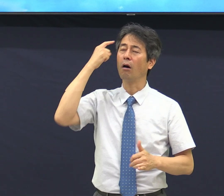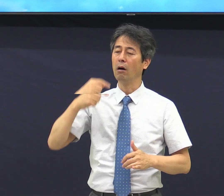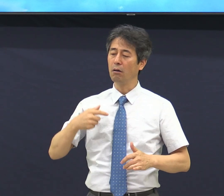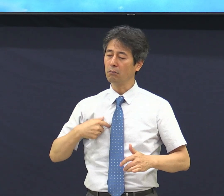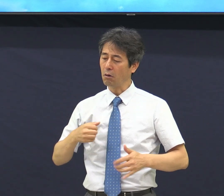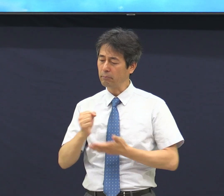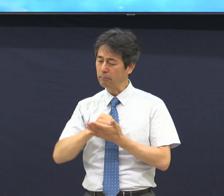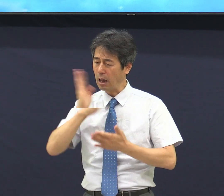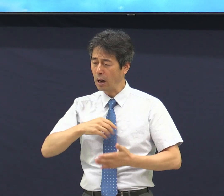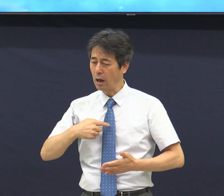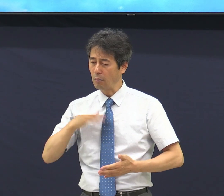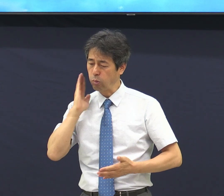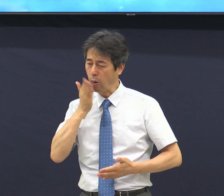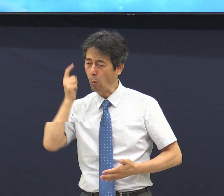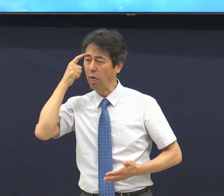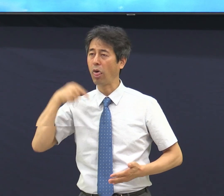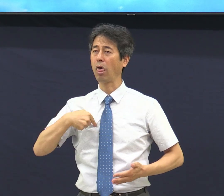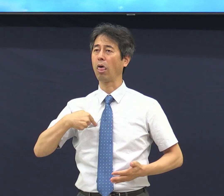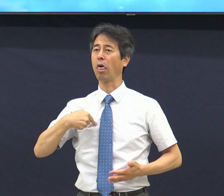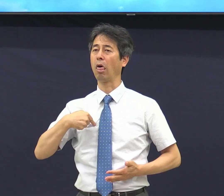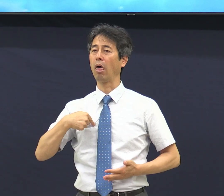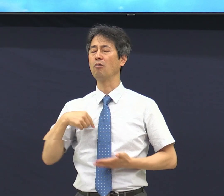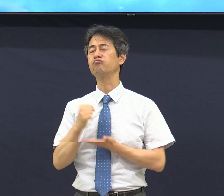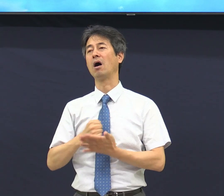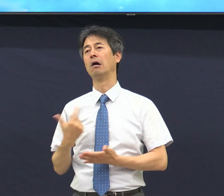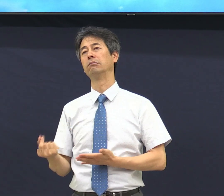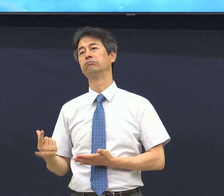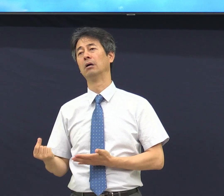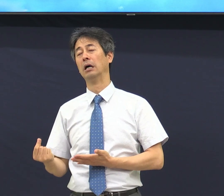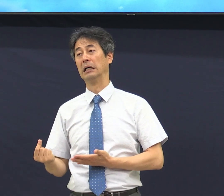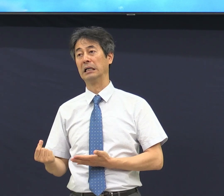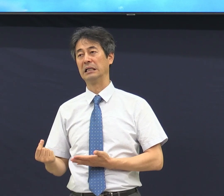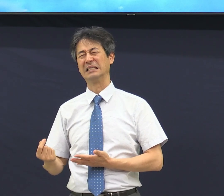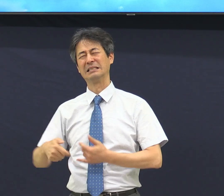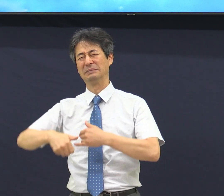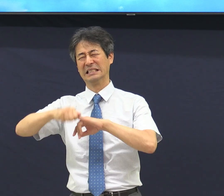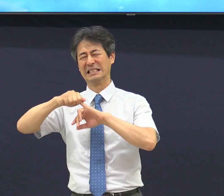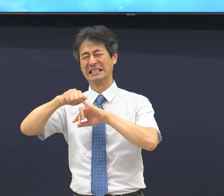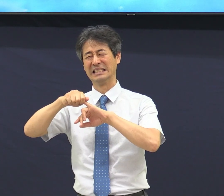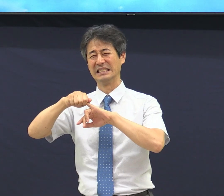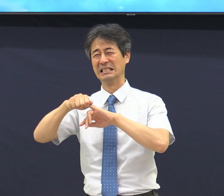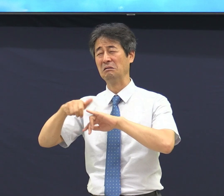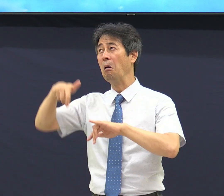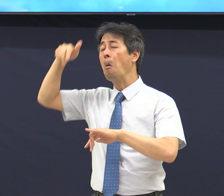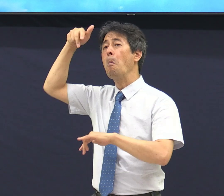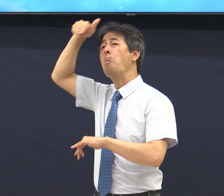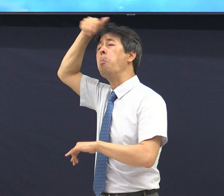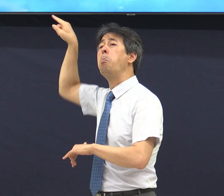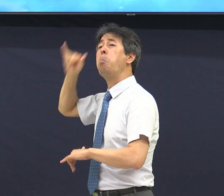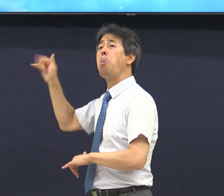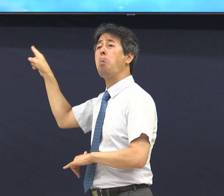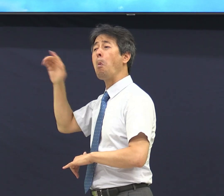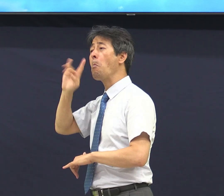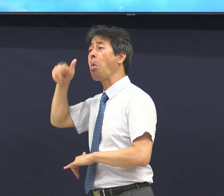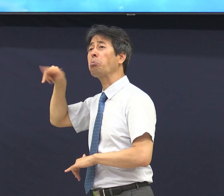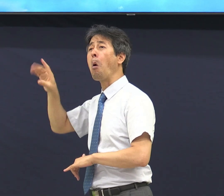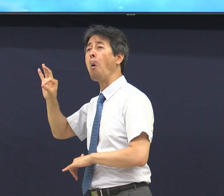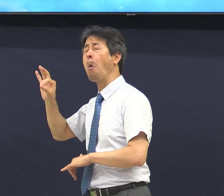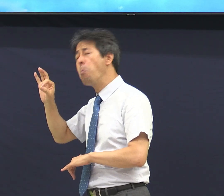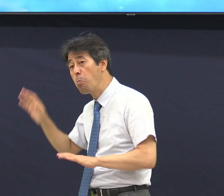좀 어폐가 있을 수 있습니다. 그런데 농인분들이 내가 농인으로 태어난 것에 대해서 내가 이렇게 농인이 태어난 것은